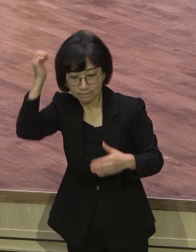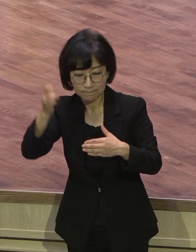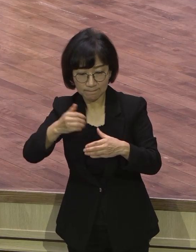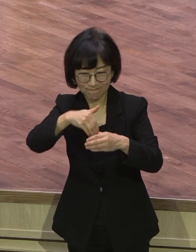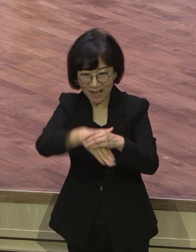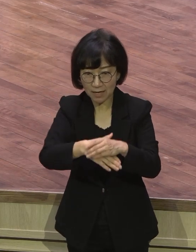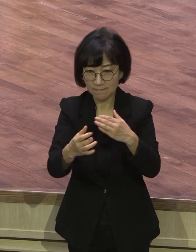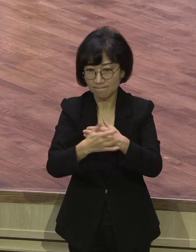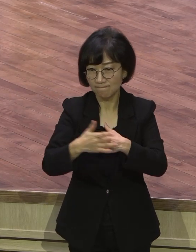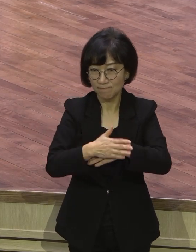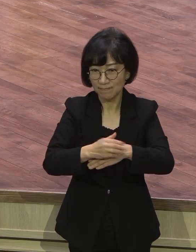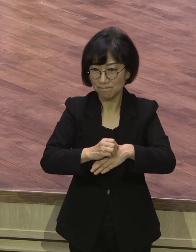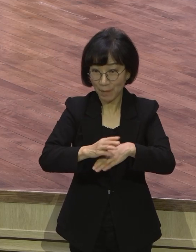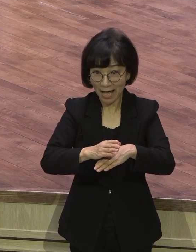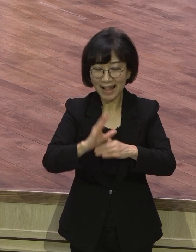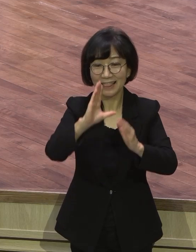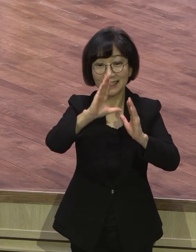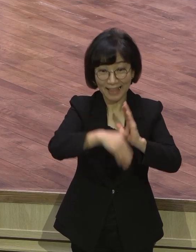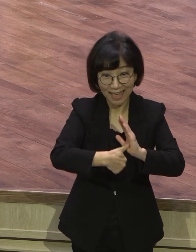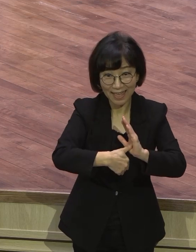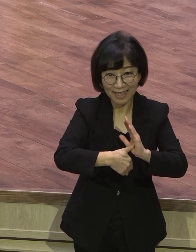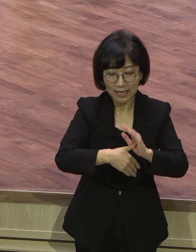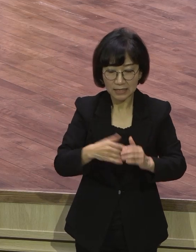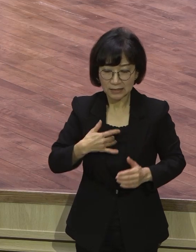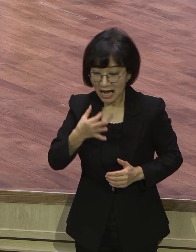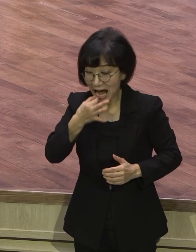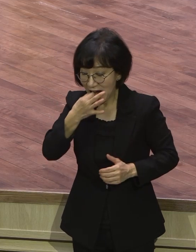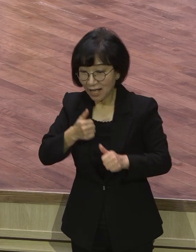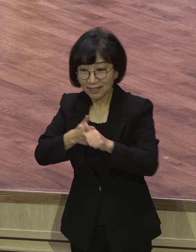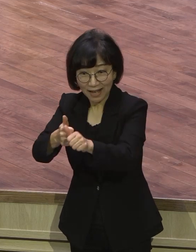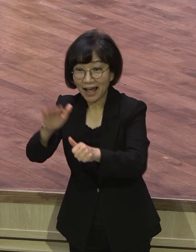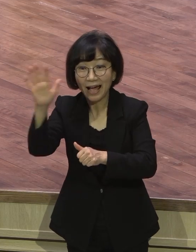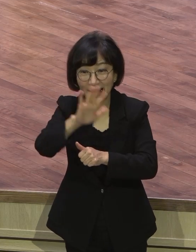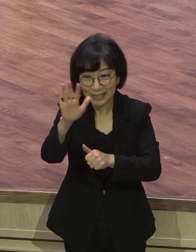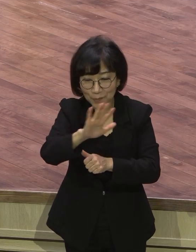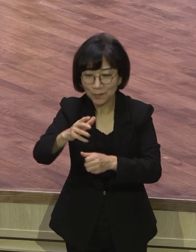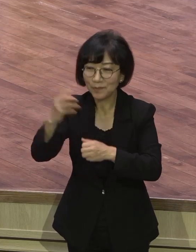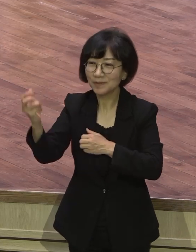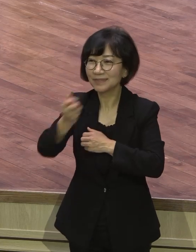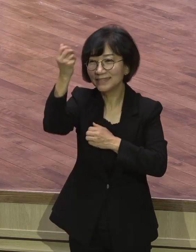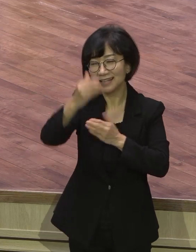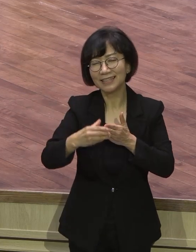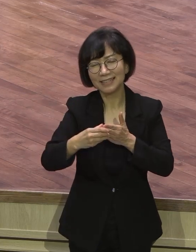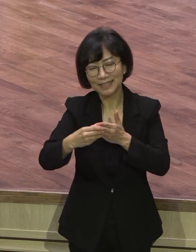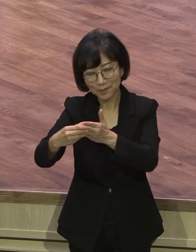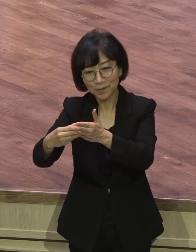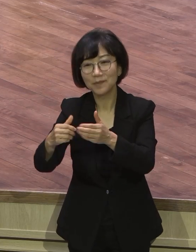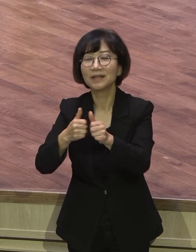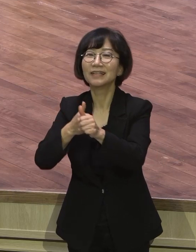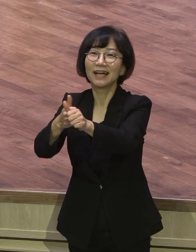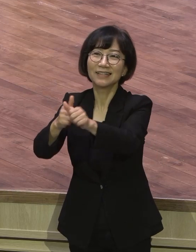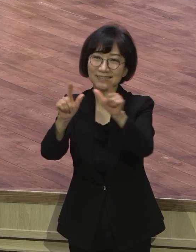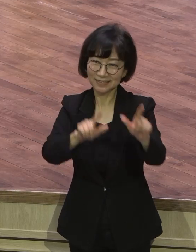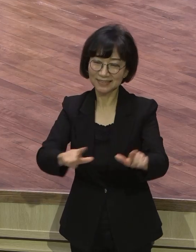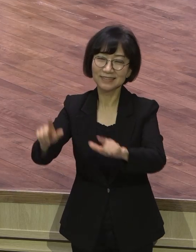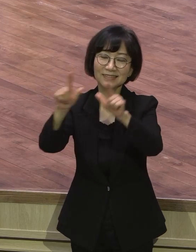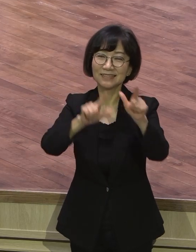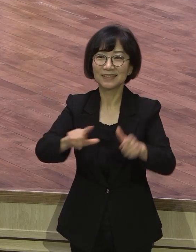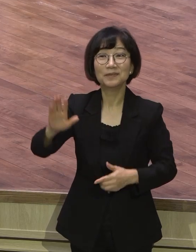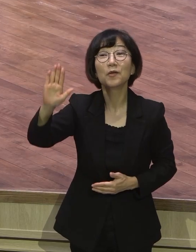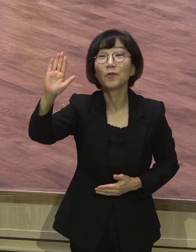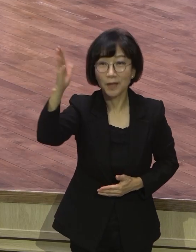속에서도 육신의 소욕이 아니라 성령의 인도받는 삶을 살게 되어있다.